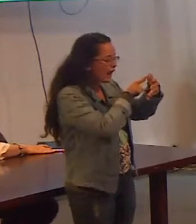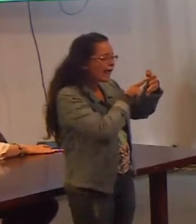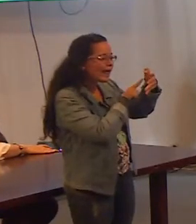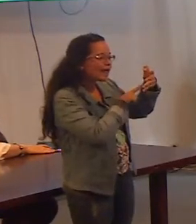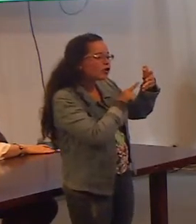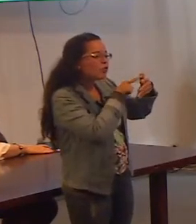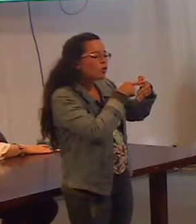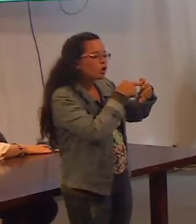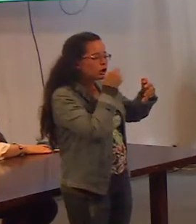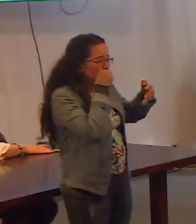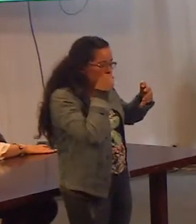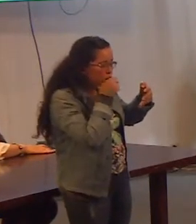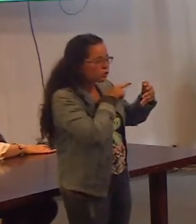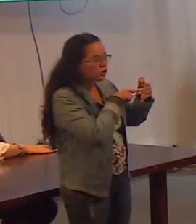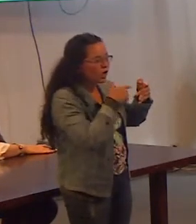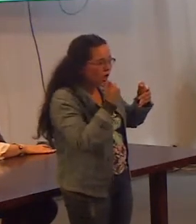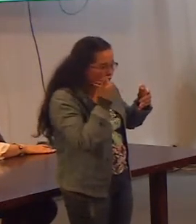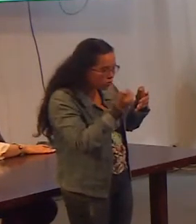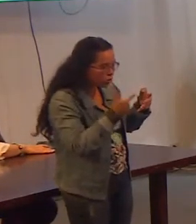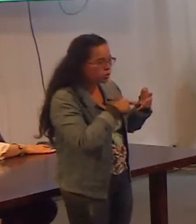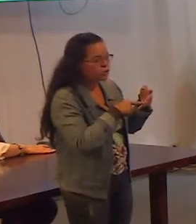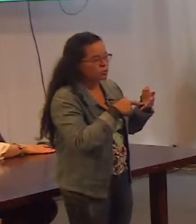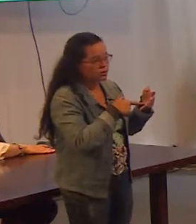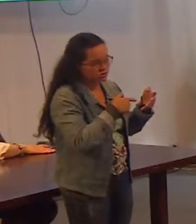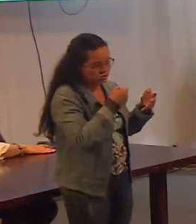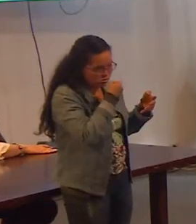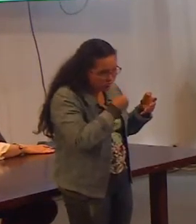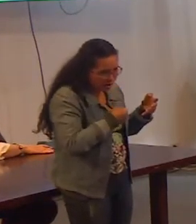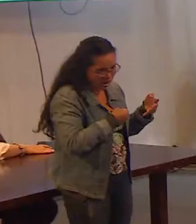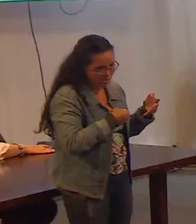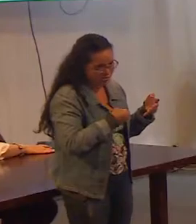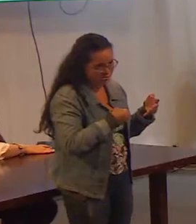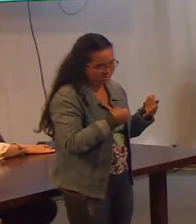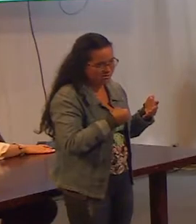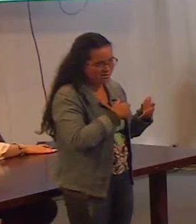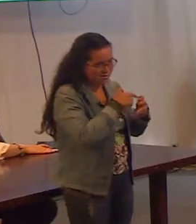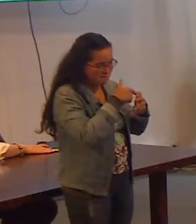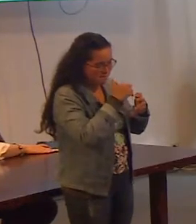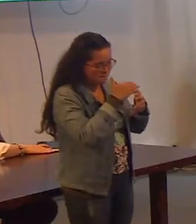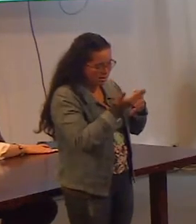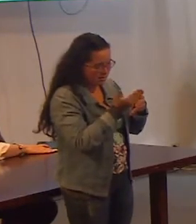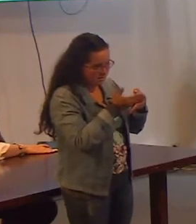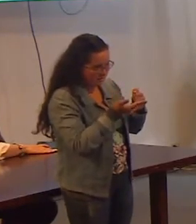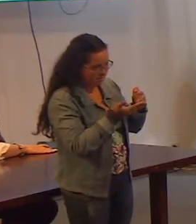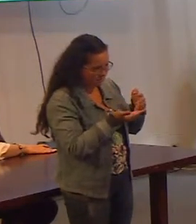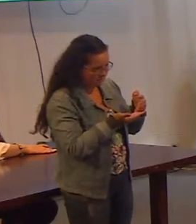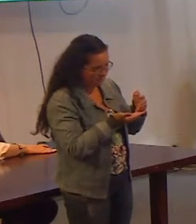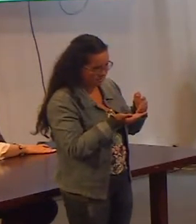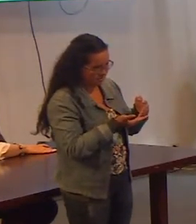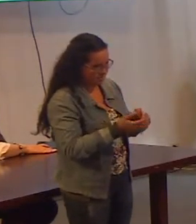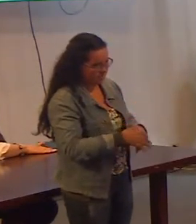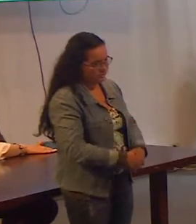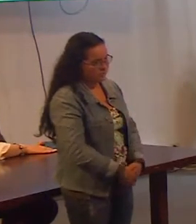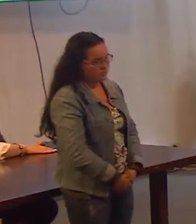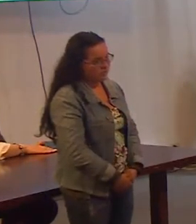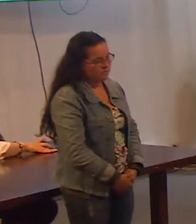con discapacidad física y alguno de ellos con discapacidad intelectual asociada a su discapacidad física.